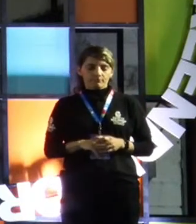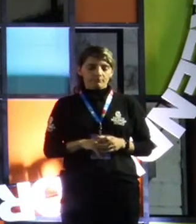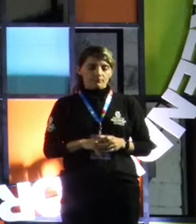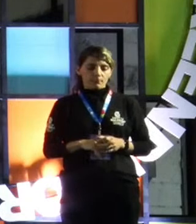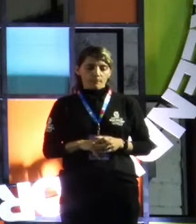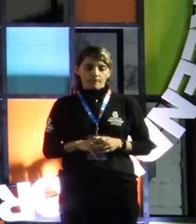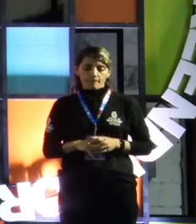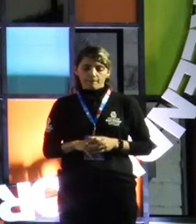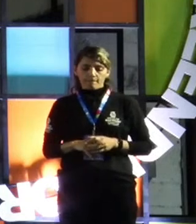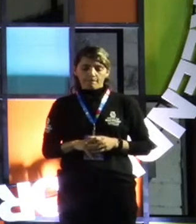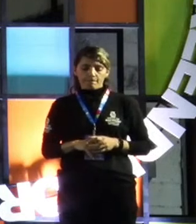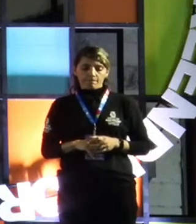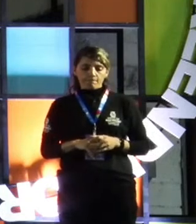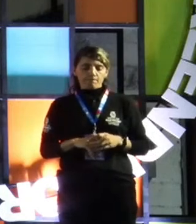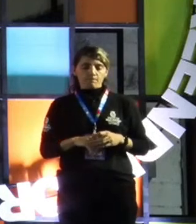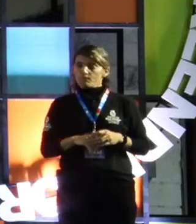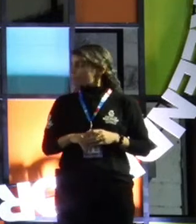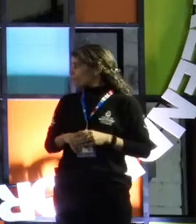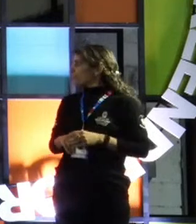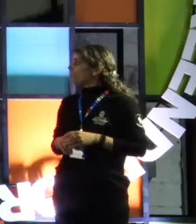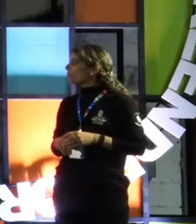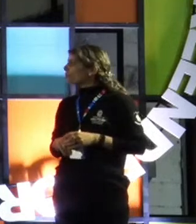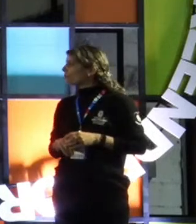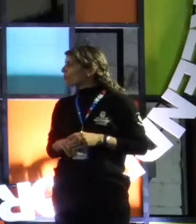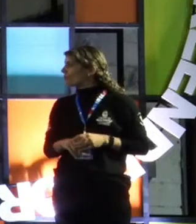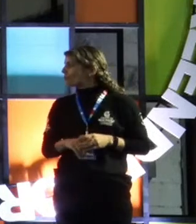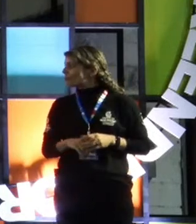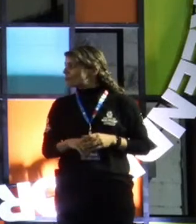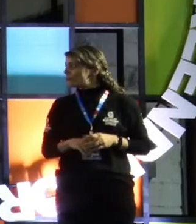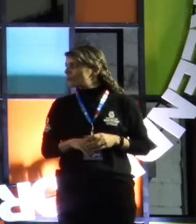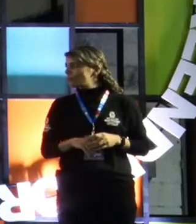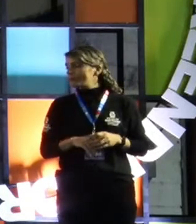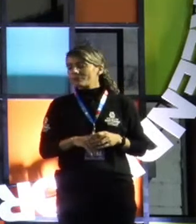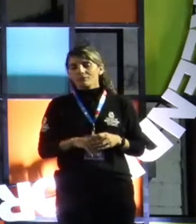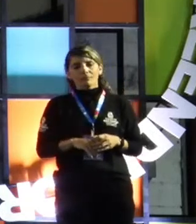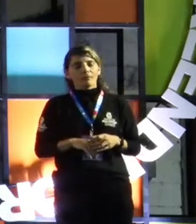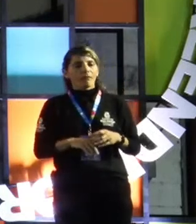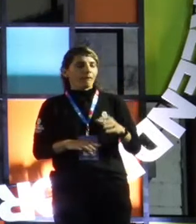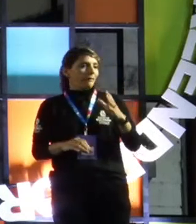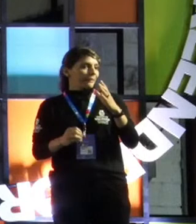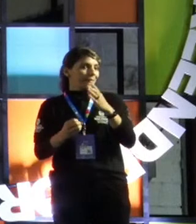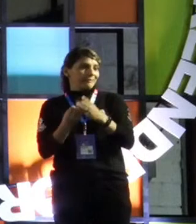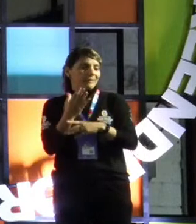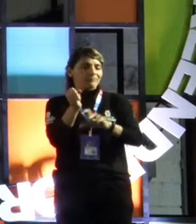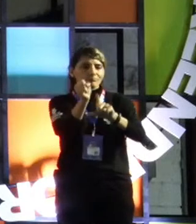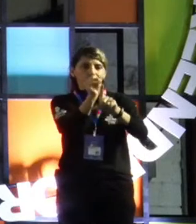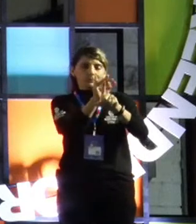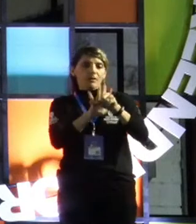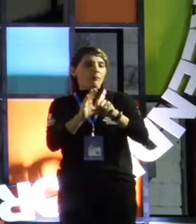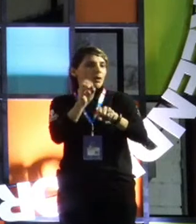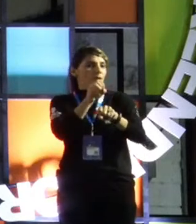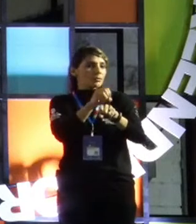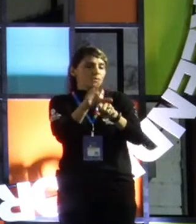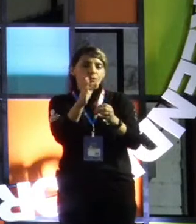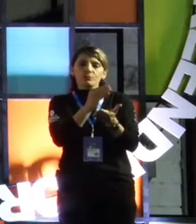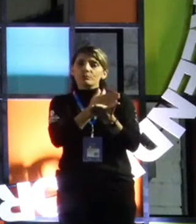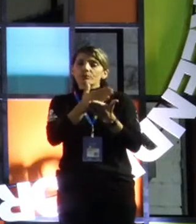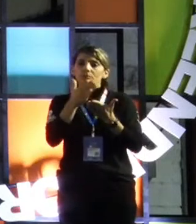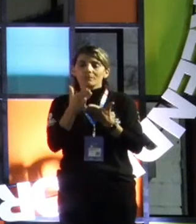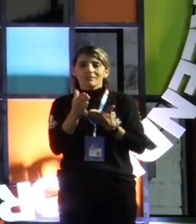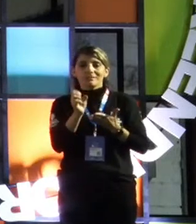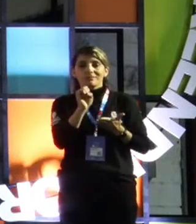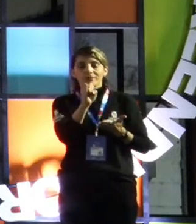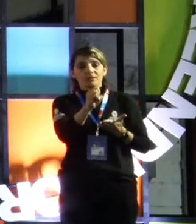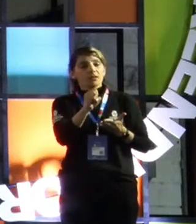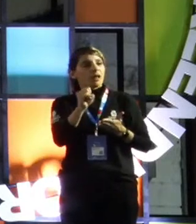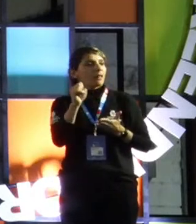Promova produtos de forma autêntica, faça reviews, faça unboxing. A minha dica lá do começo era a seguinte: se você não